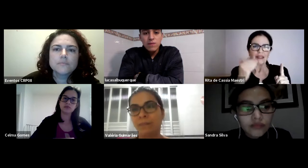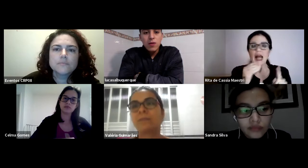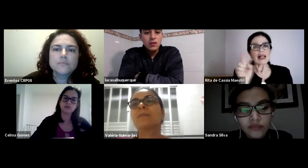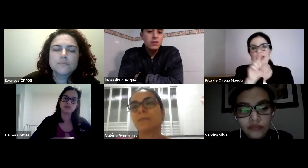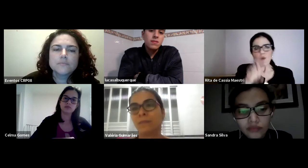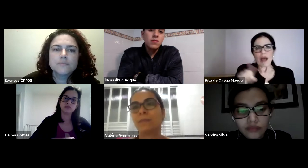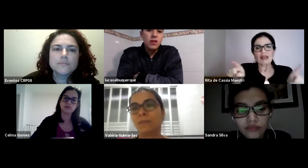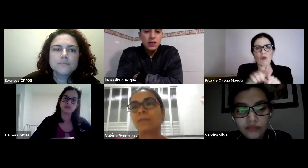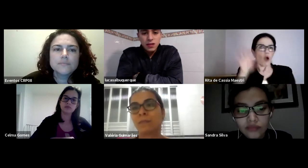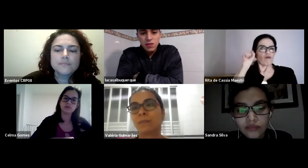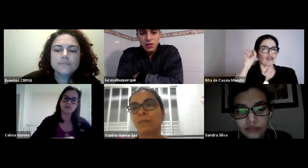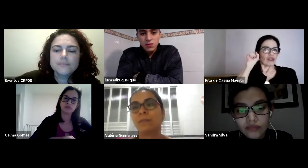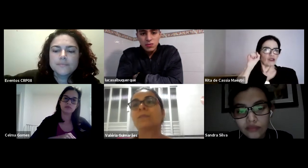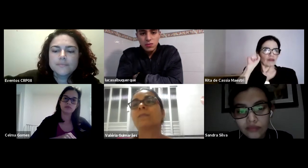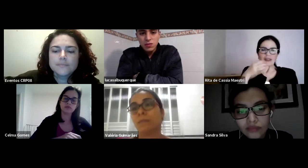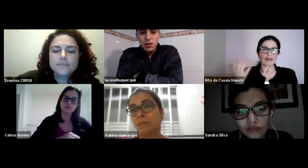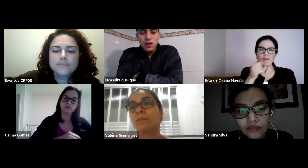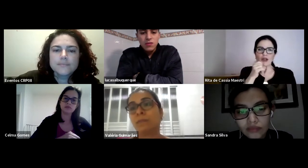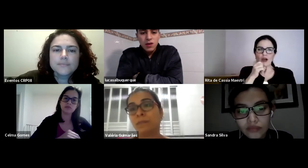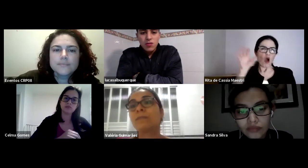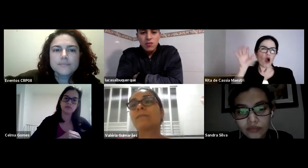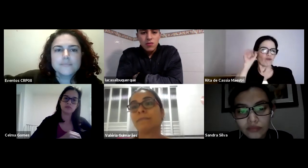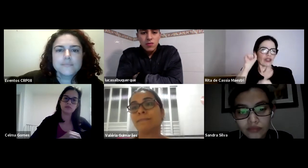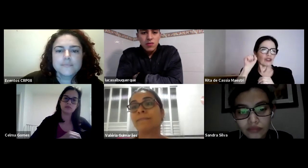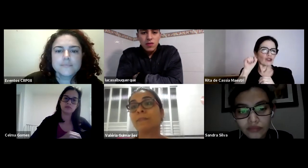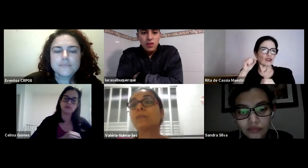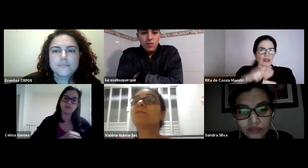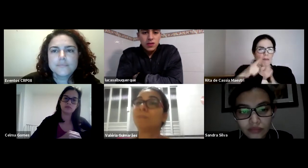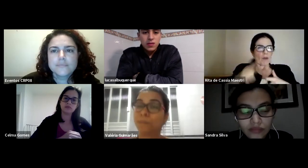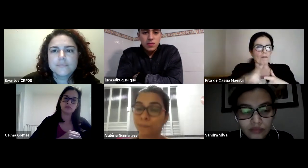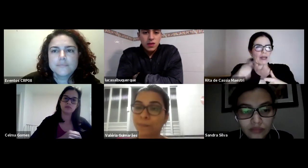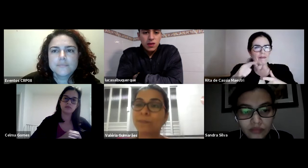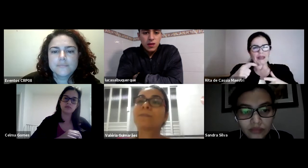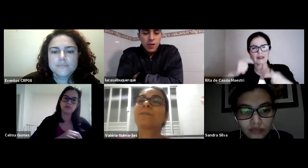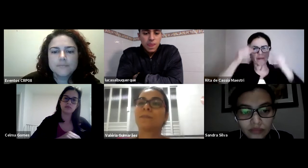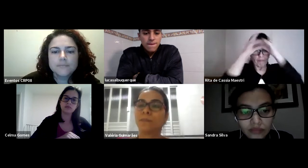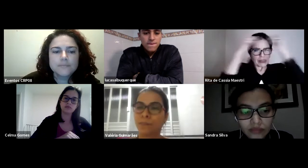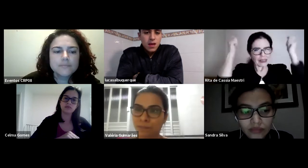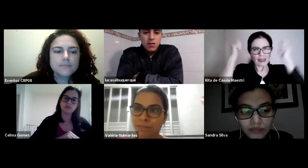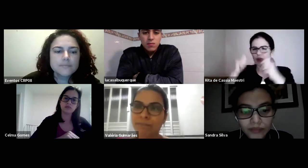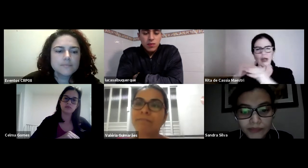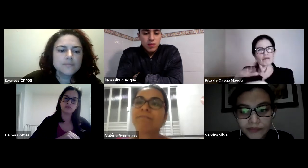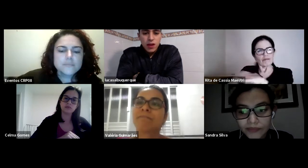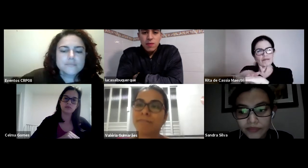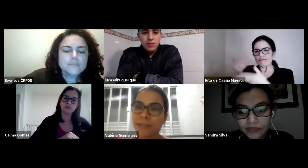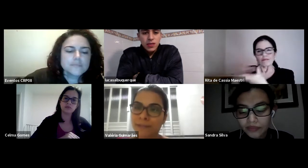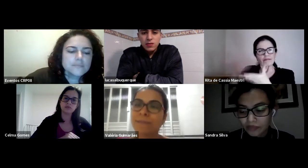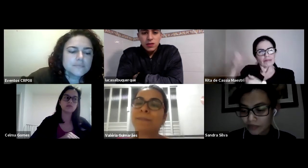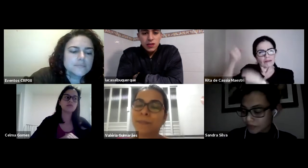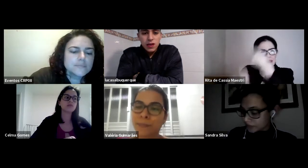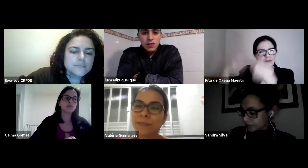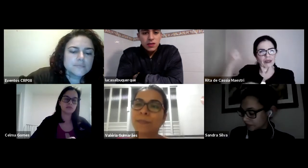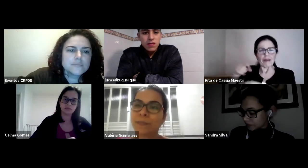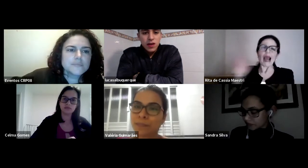Para que possa também mudar esse entendimento do surdo. Não é como o ouvinte, por exemplo, que tem algum problema psíquico